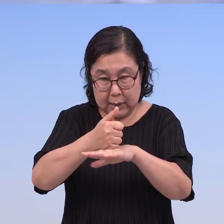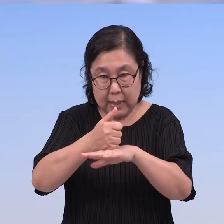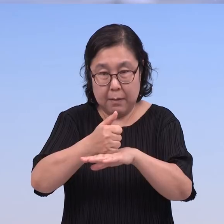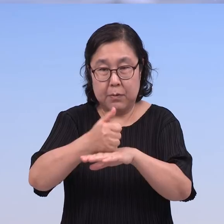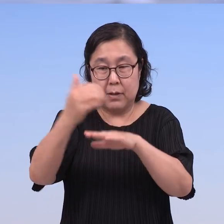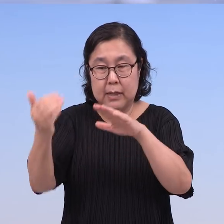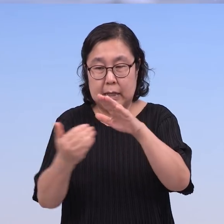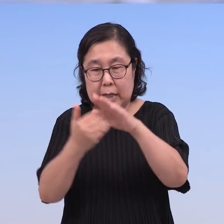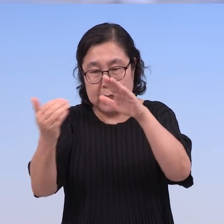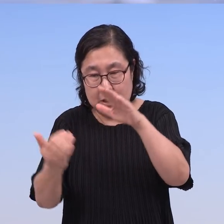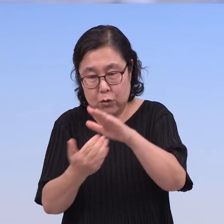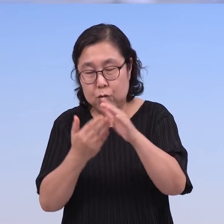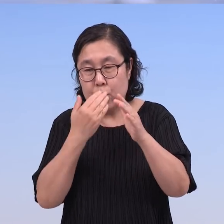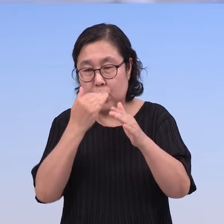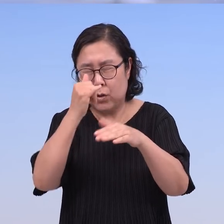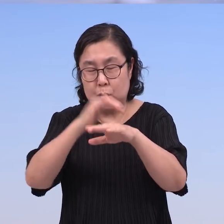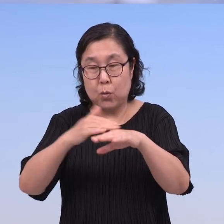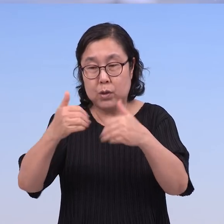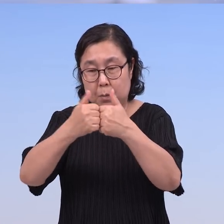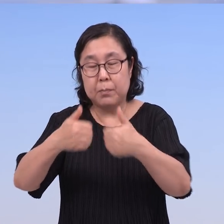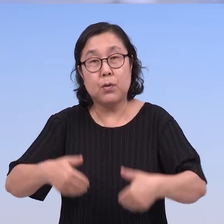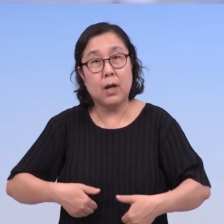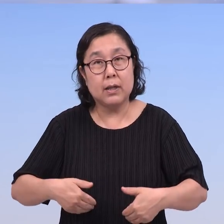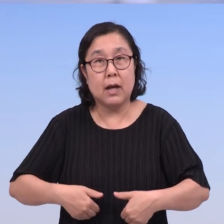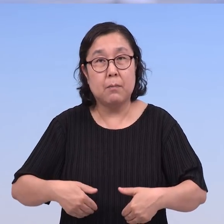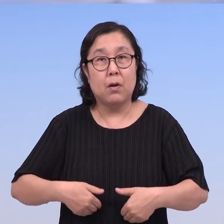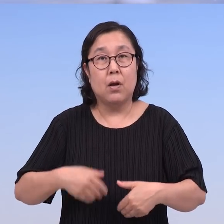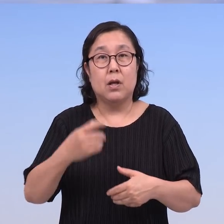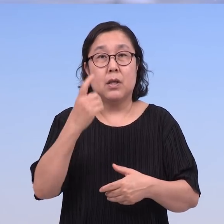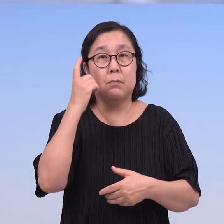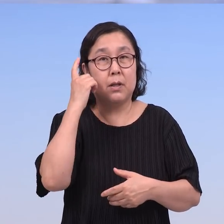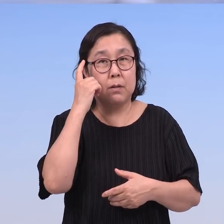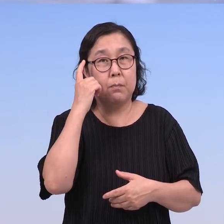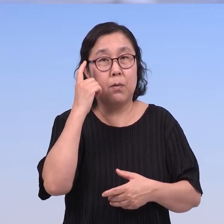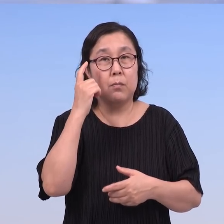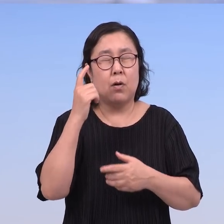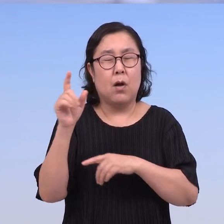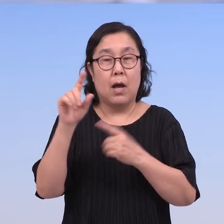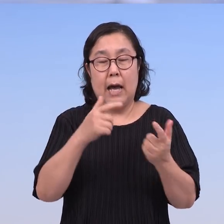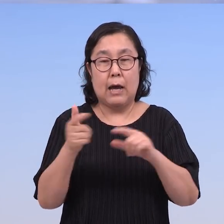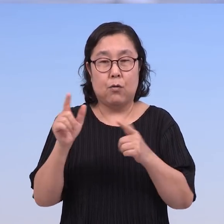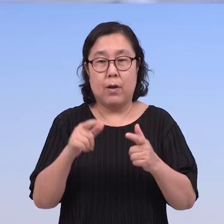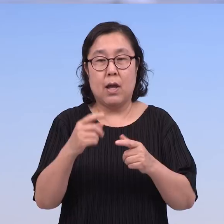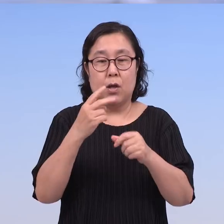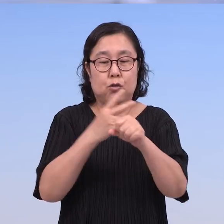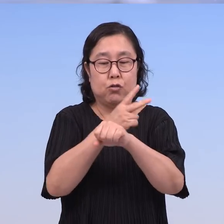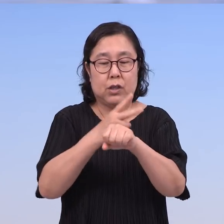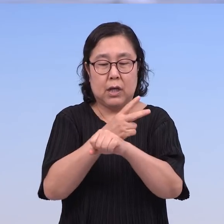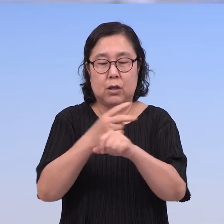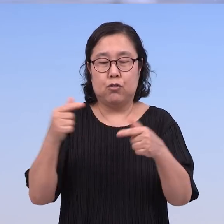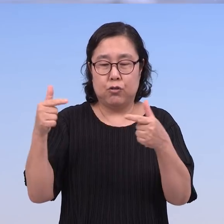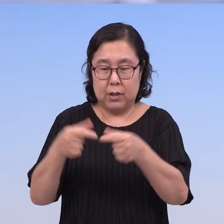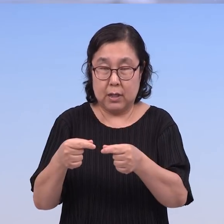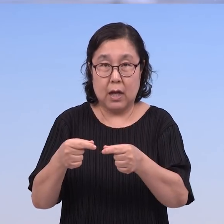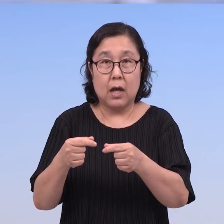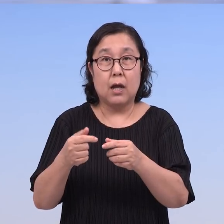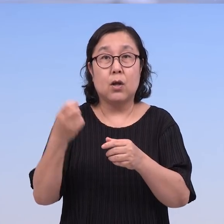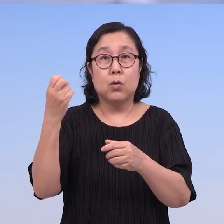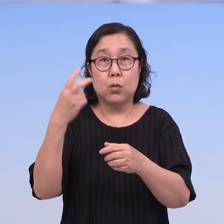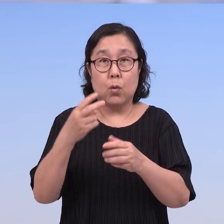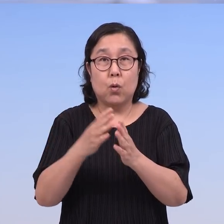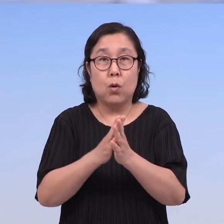할 수 있는 그런 도전을 계속 시도해라. 예를 들면은 뭐 스마트폰을 내가 하루에 이제 뭐 한 2시간만